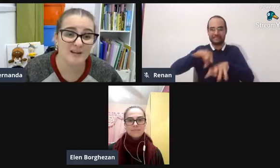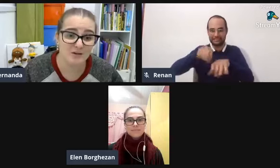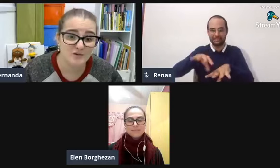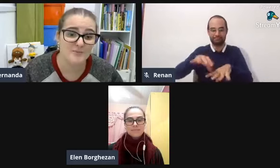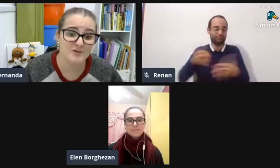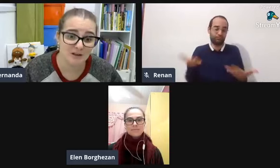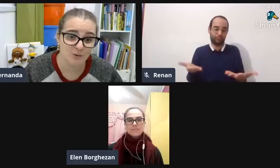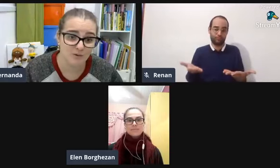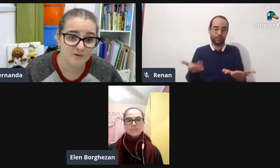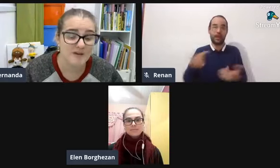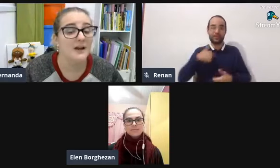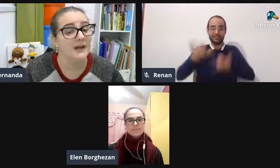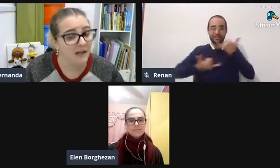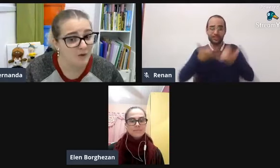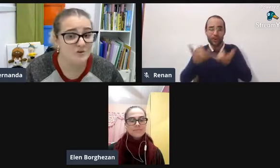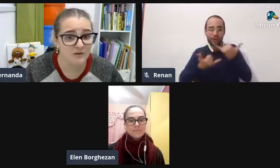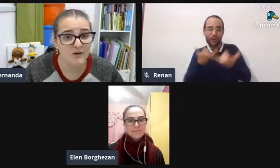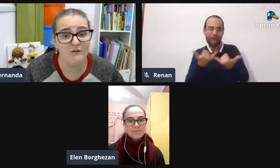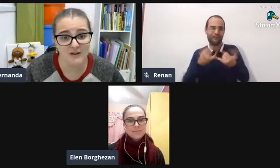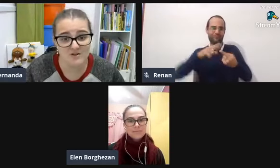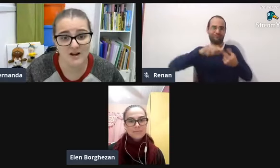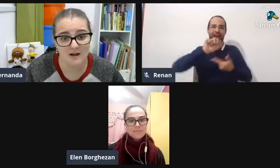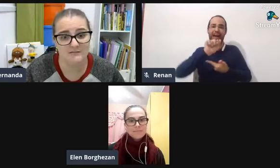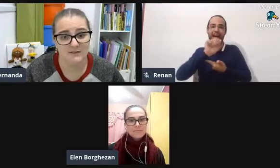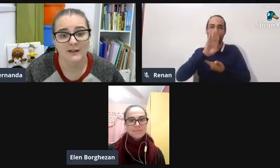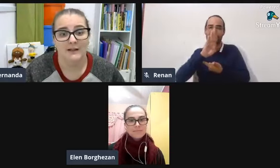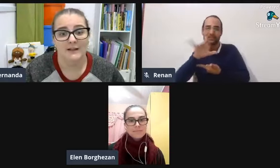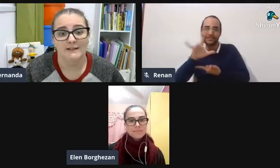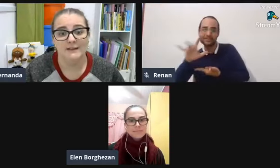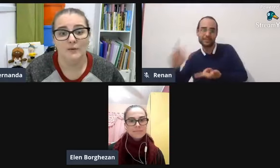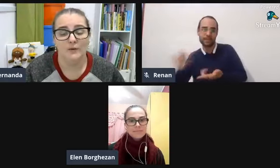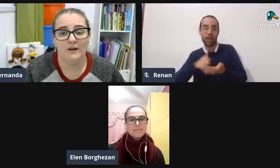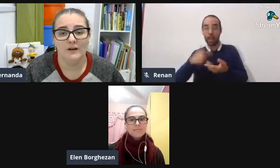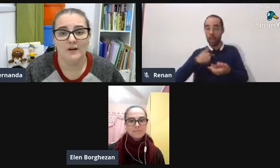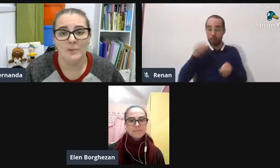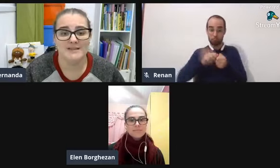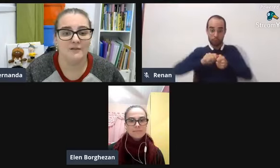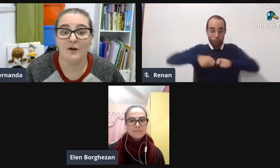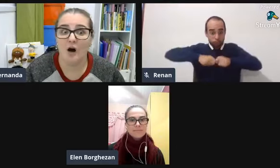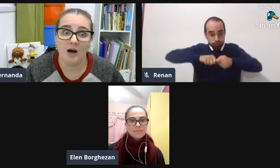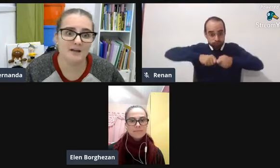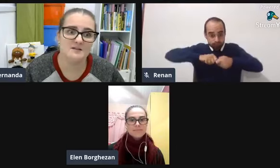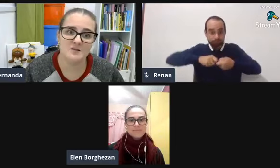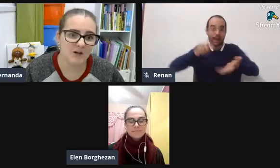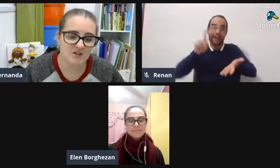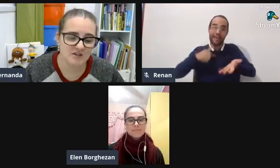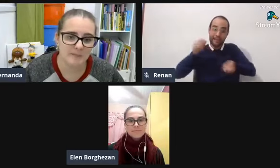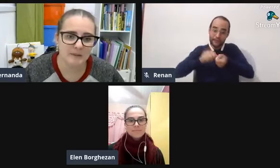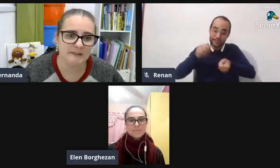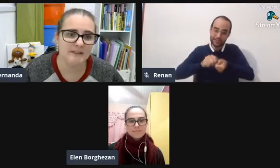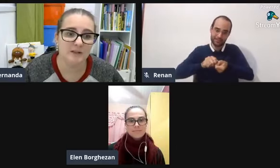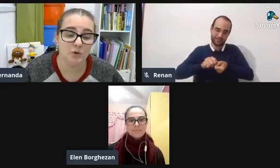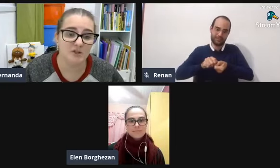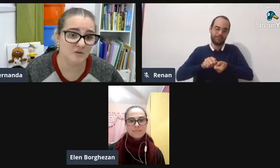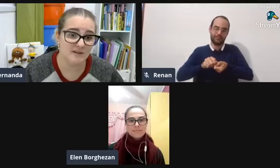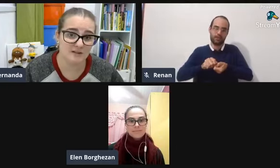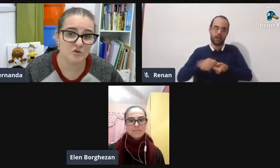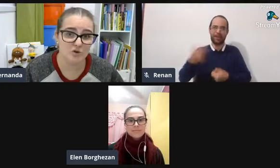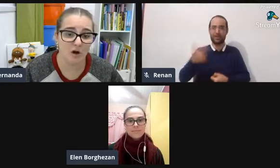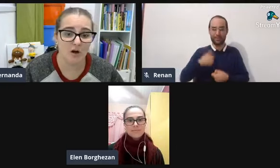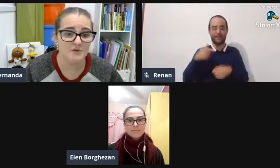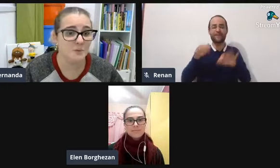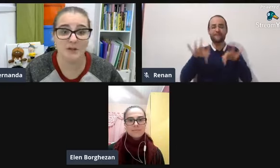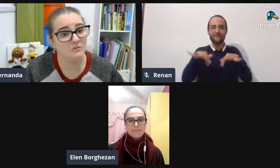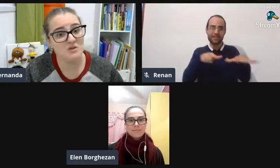que eu usei com os meus alunos, eu tive que confeccionar. Então, eu passava horas nos finais de semana e à noite